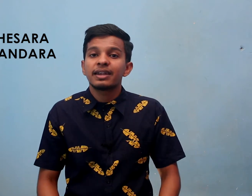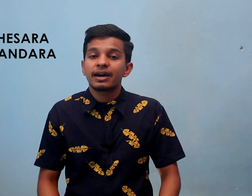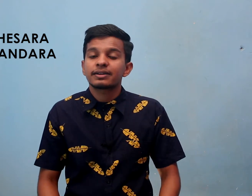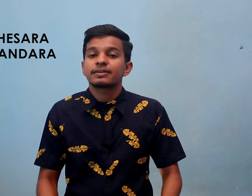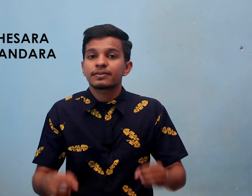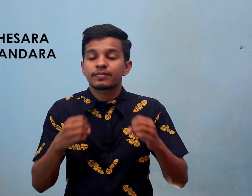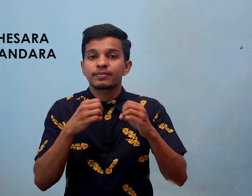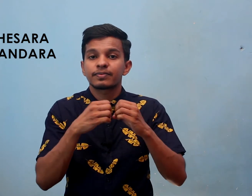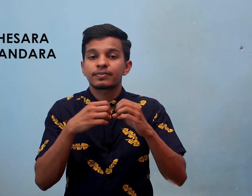බණ්ඩාර.